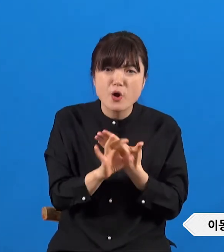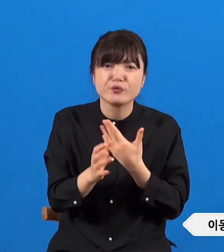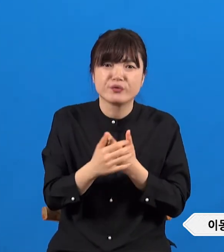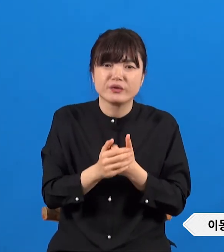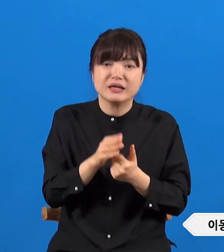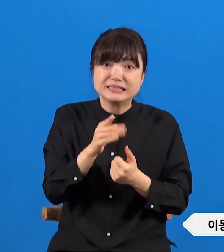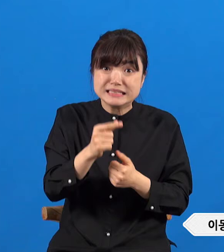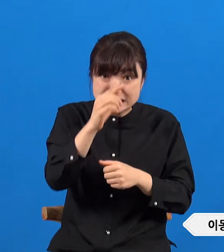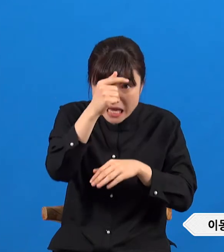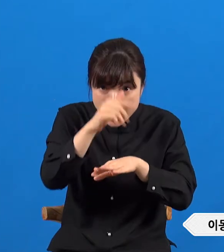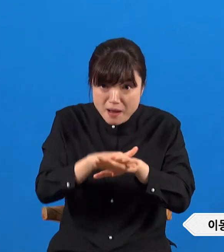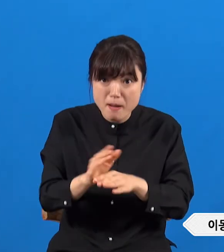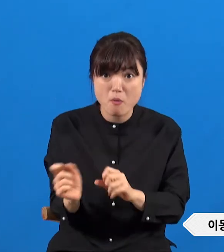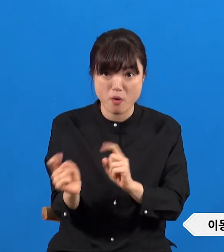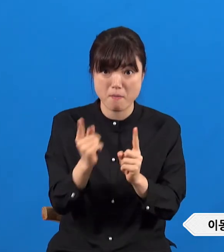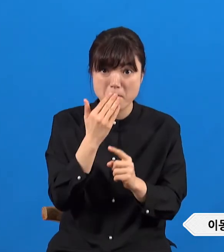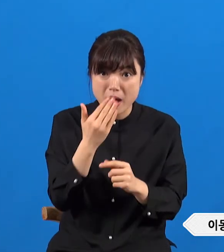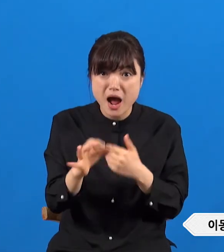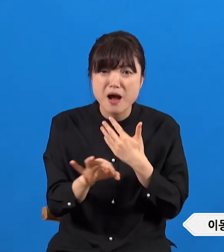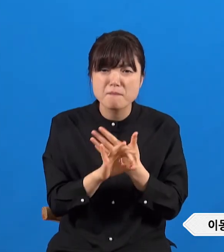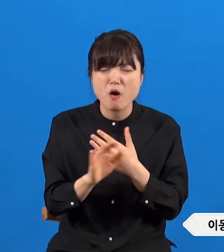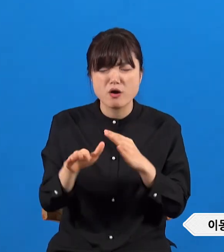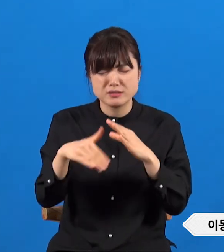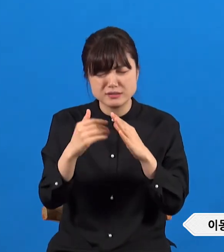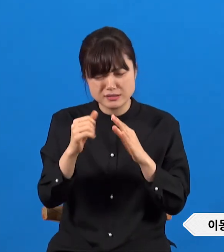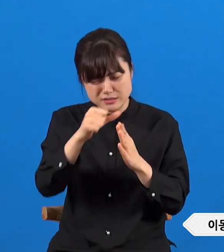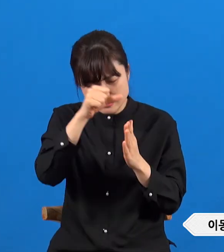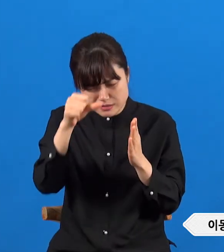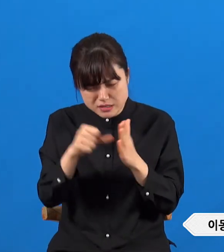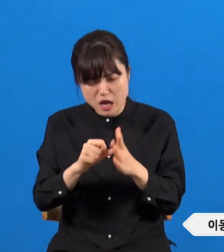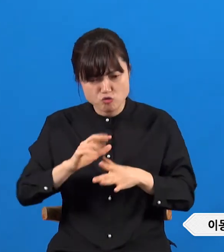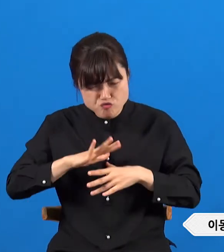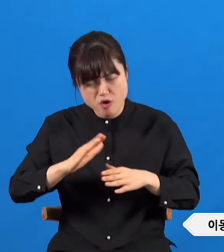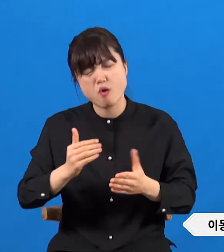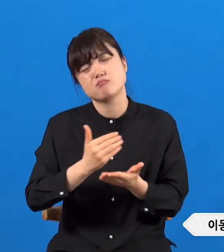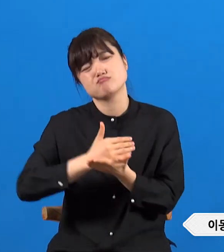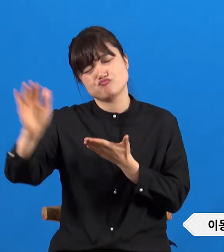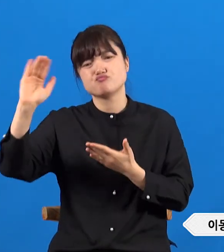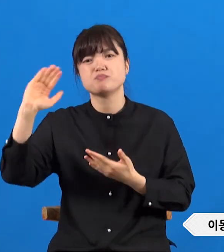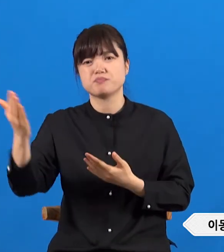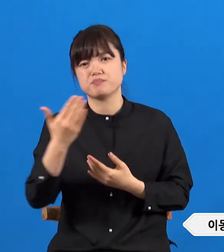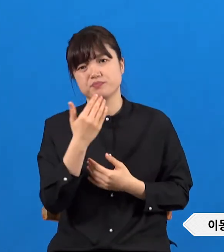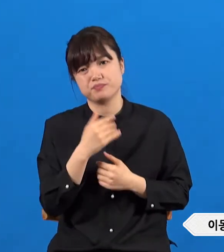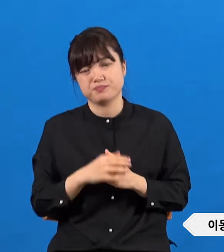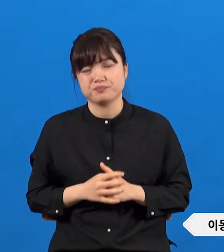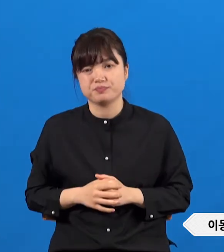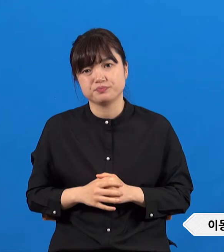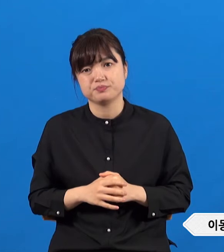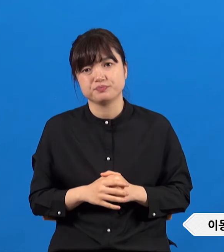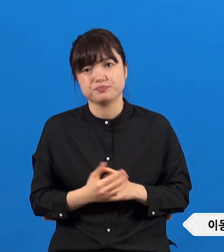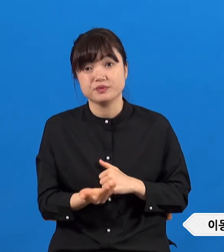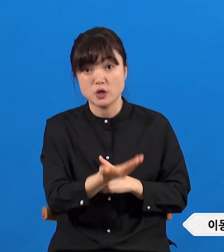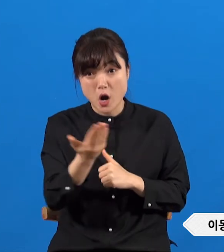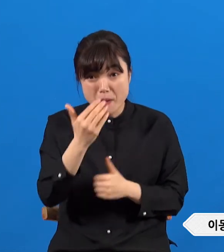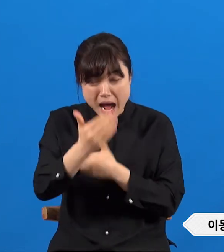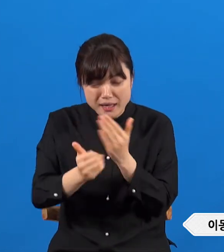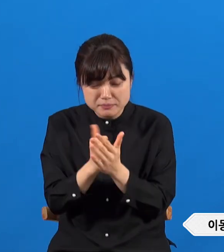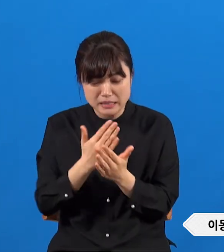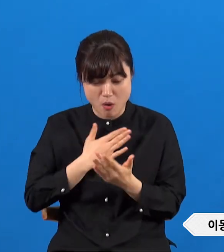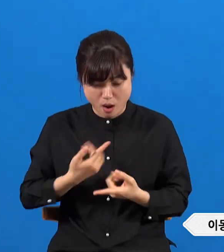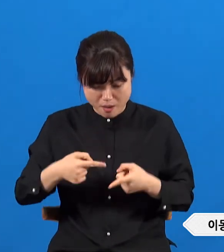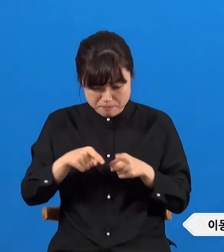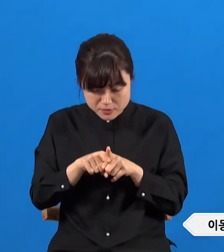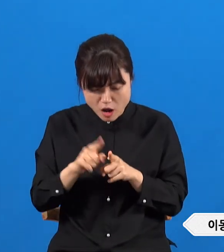여러분 그 예배만 회복되면 인생의 모든 두려움 떠나갈 것입니다. 그리고 여러분은 하나님이 나와